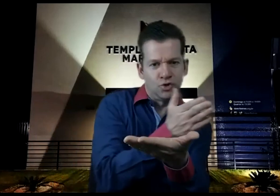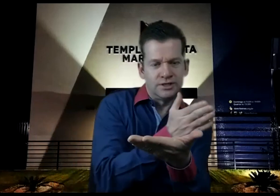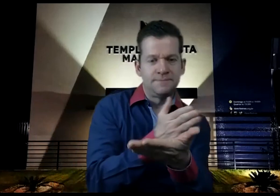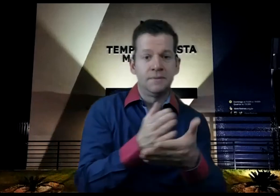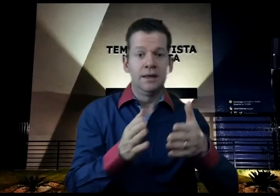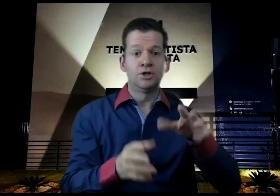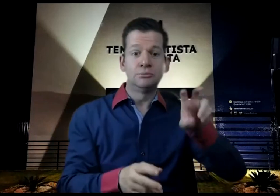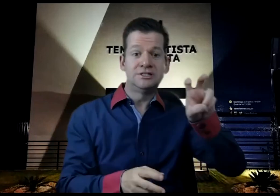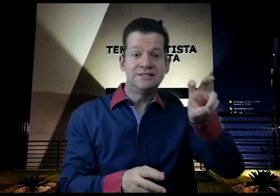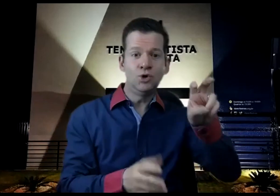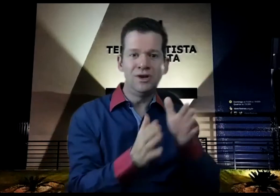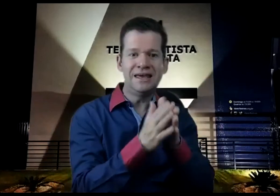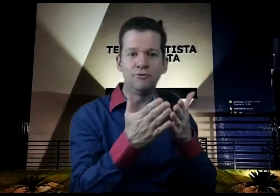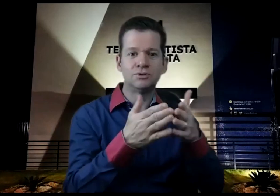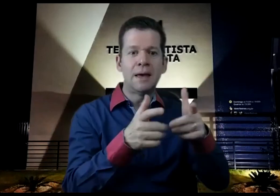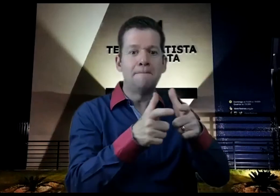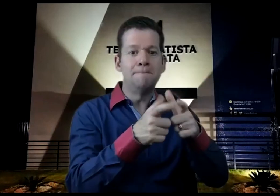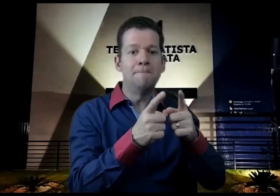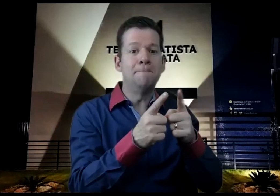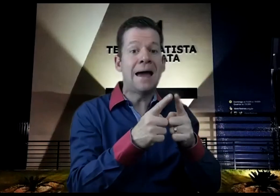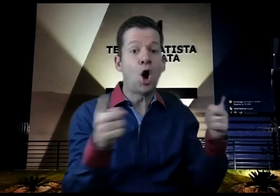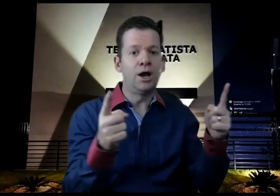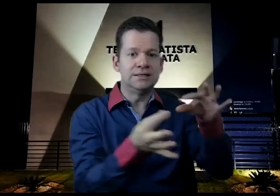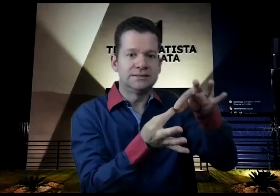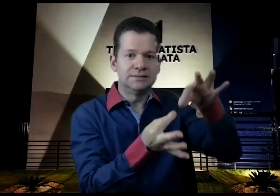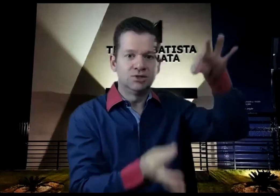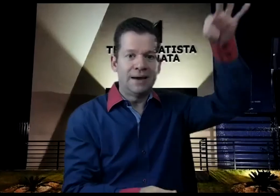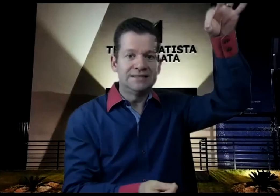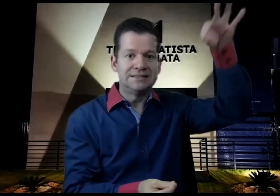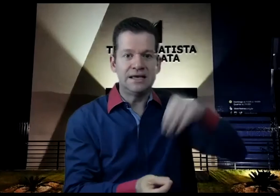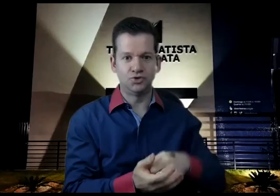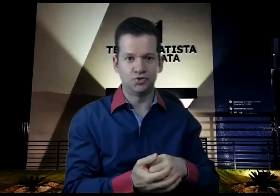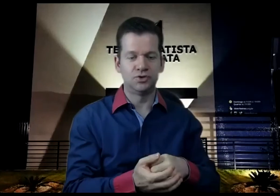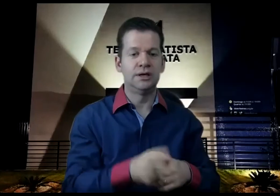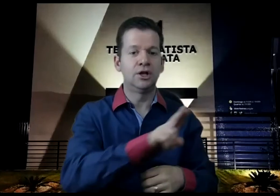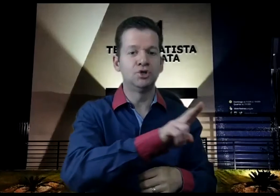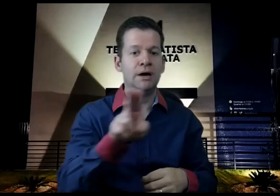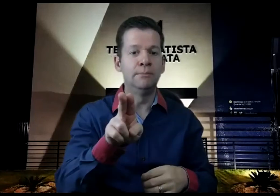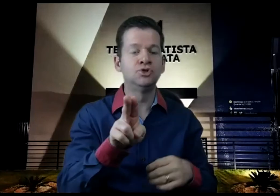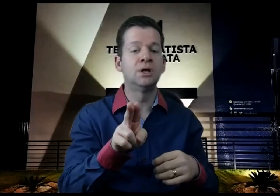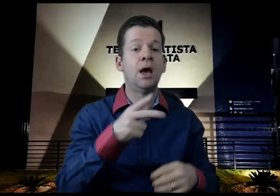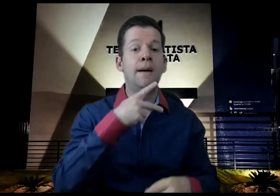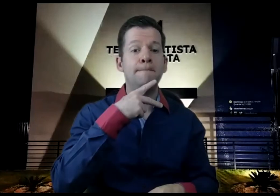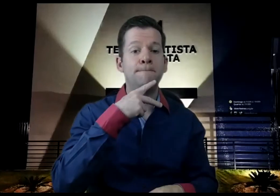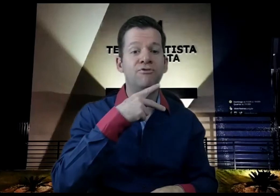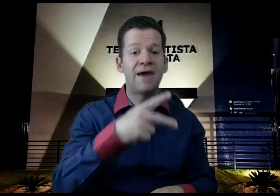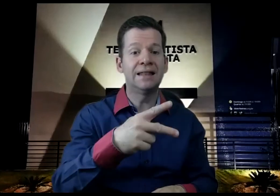divisões. Nós temos 5 livros maiores, são mais extensos, que nós chamamos